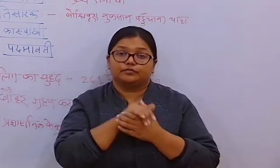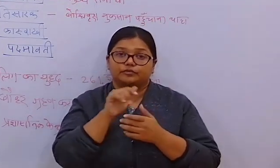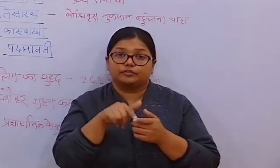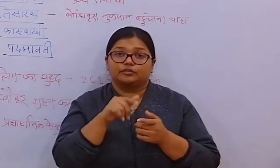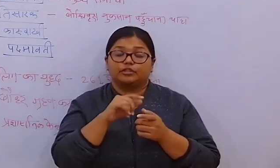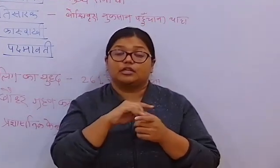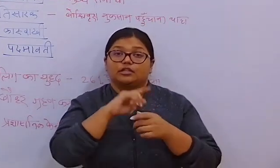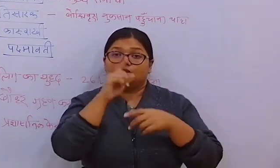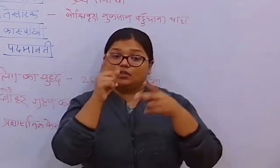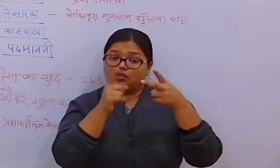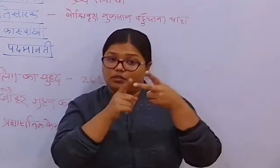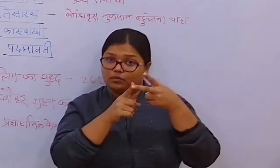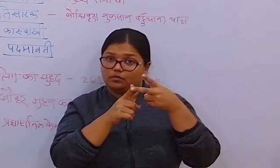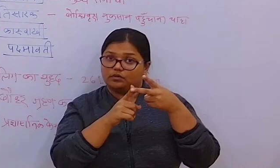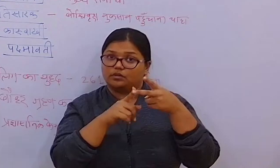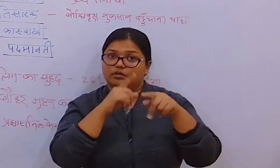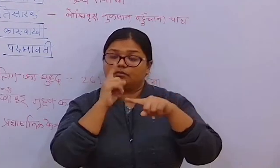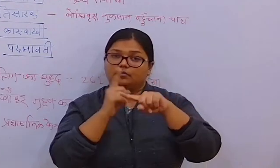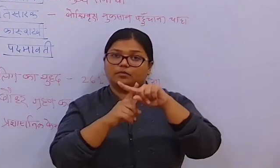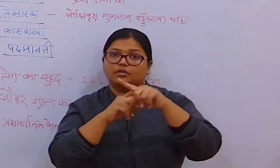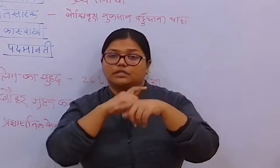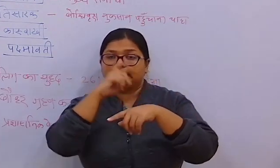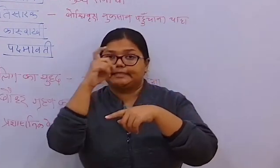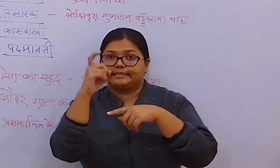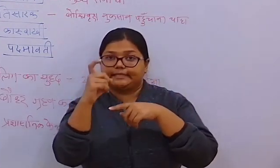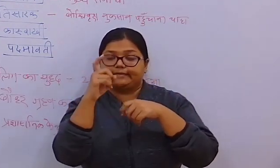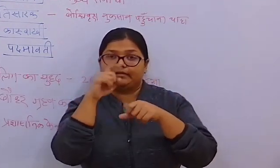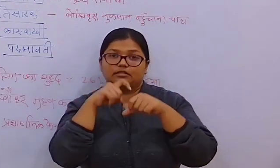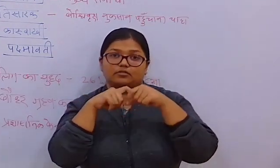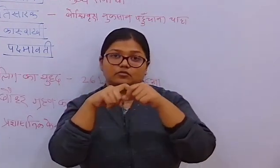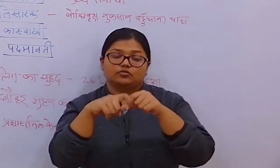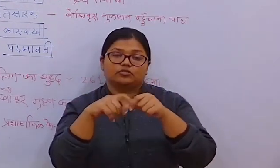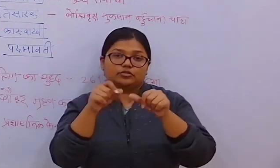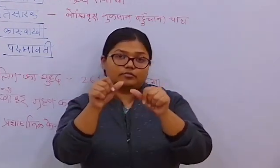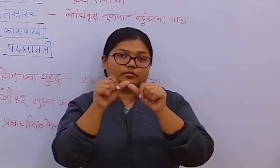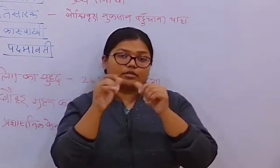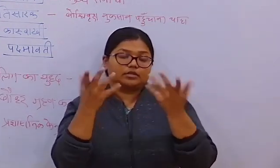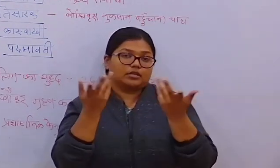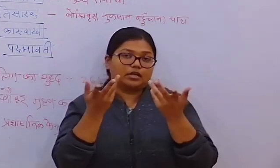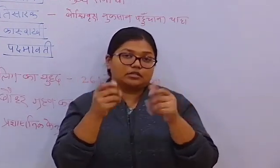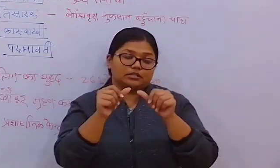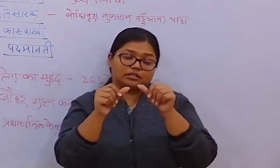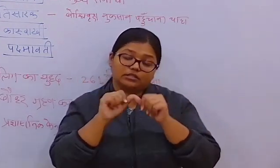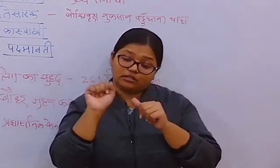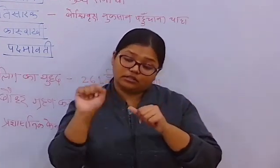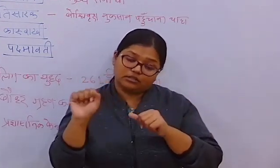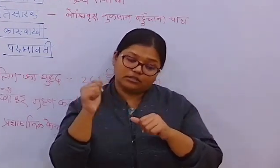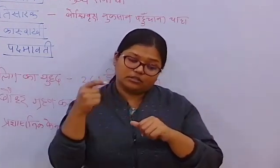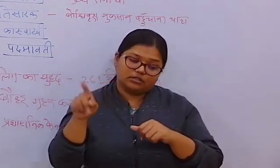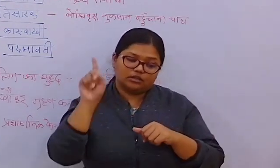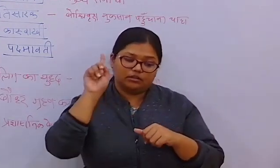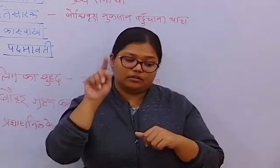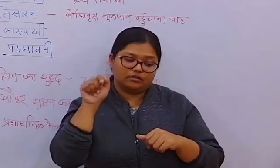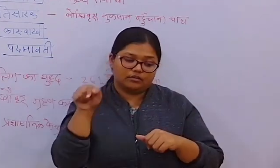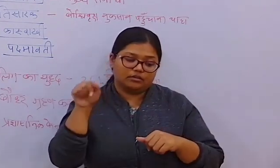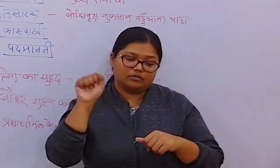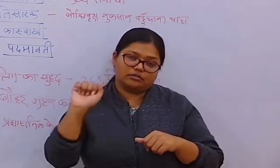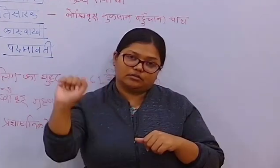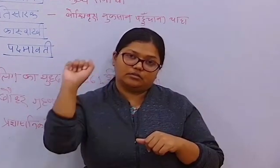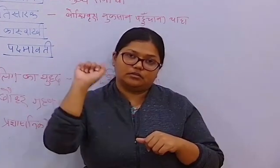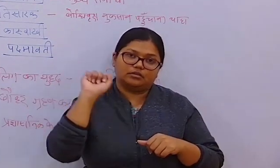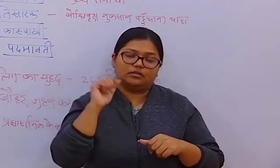क्लियर है। तो अशोक का धम्म वास्तव में क्या था, आचार संहिता था, क्लियर हो गया यहां पे सबको।